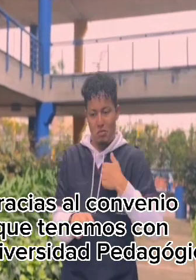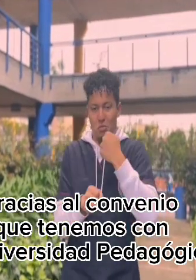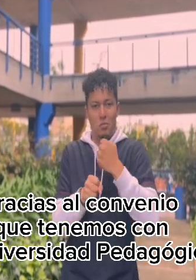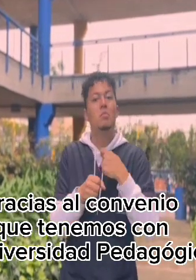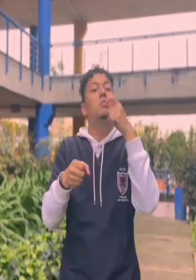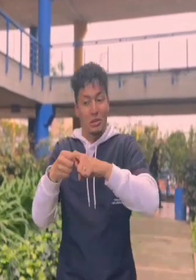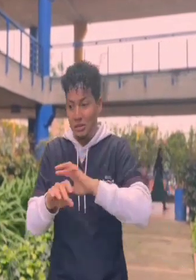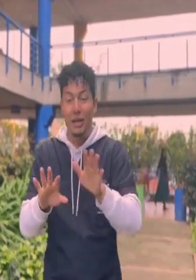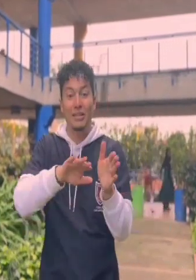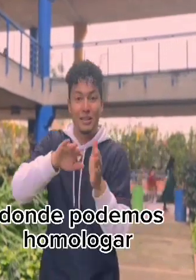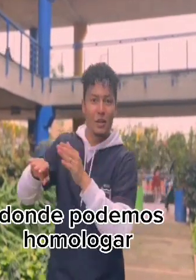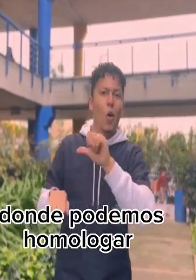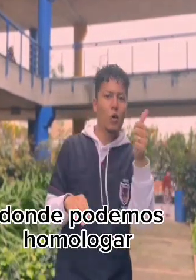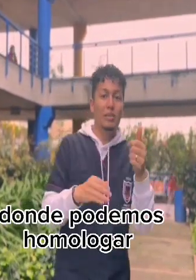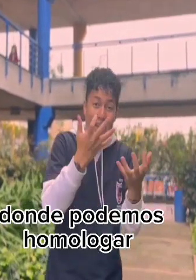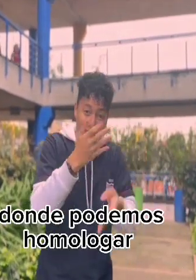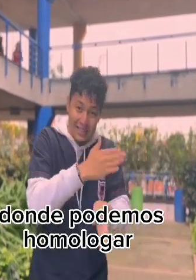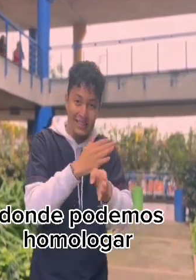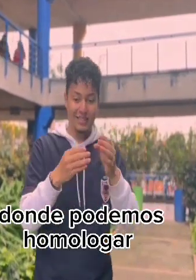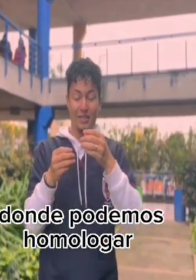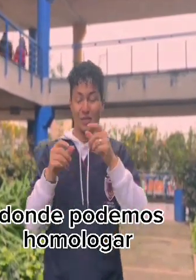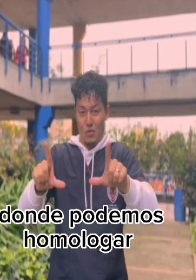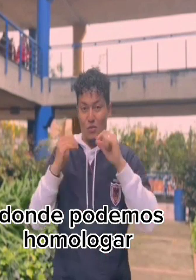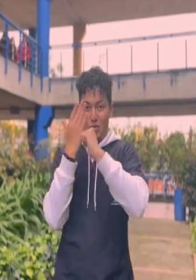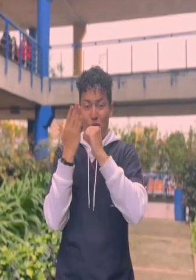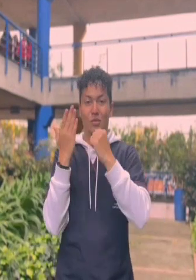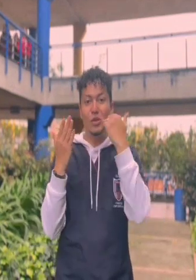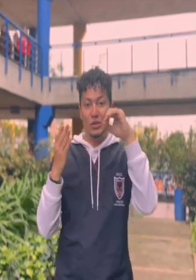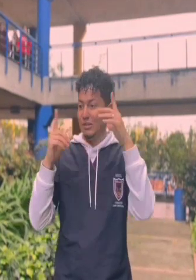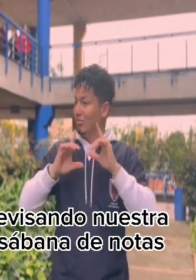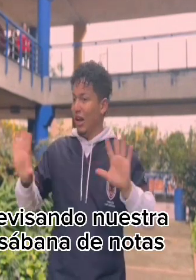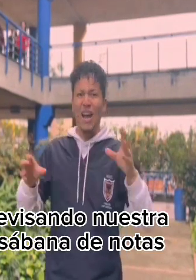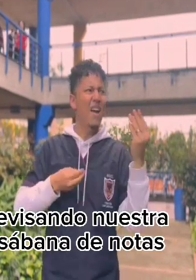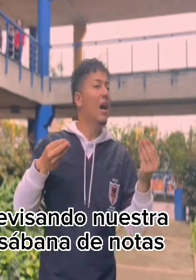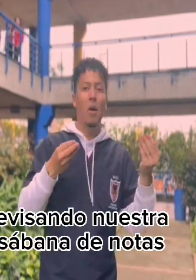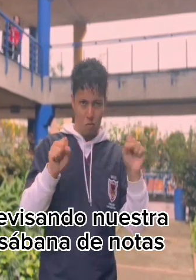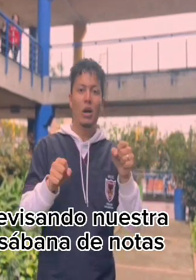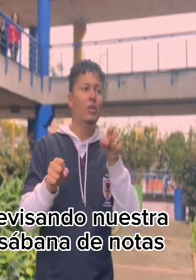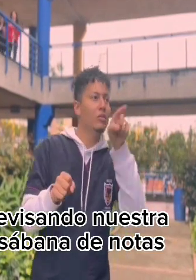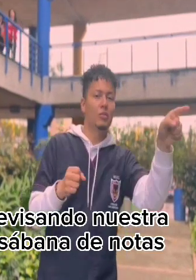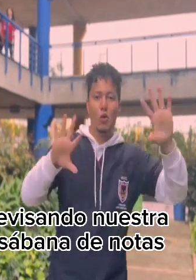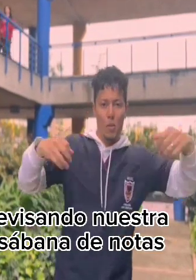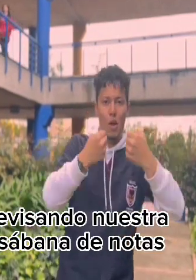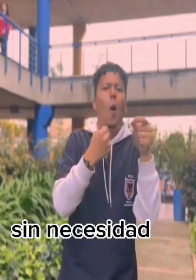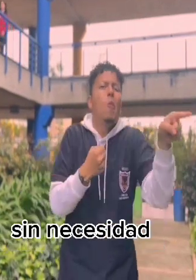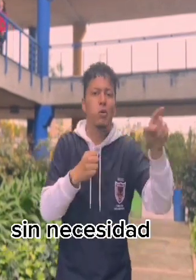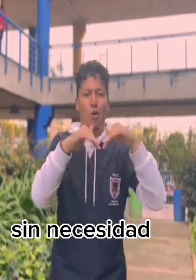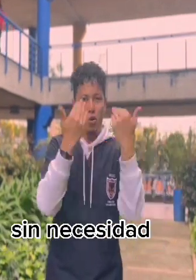Pedagógica, donde podemos solo homologar revisando nuestra sabana de notas sin necesidad